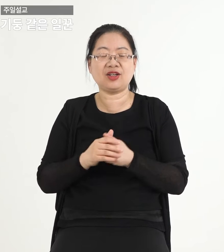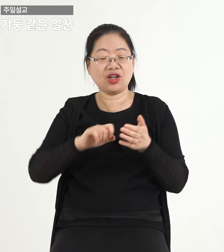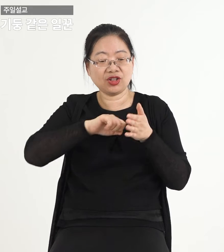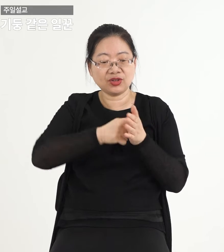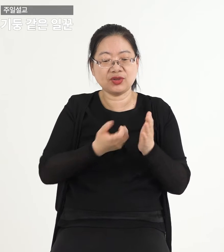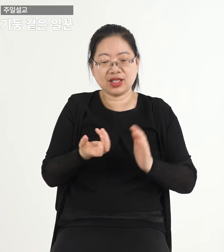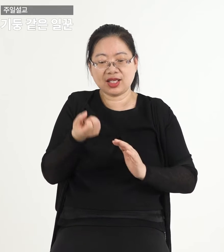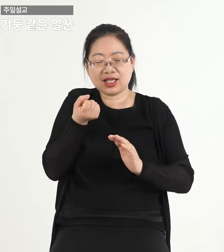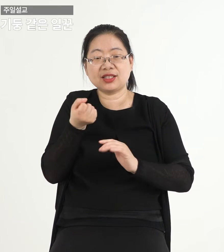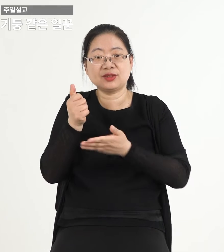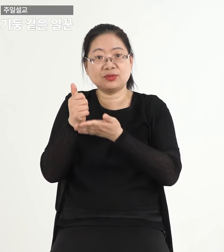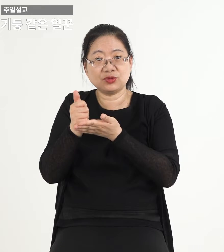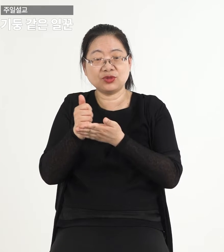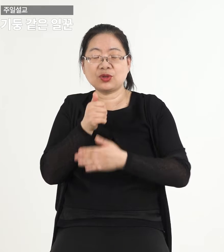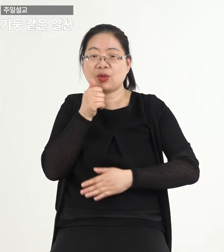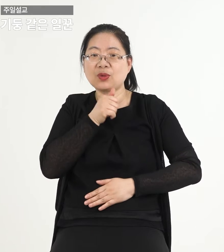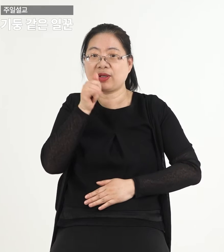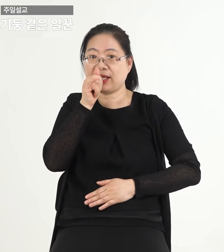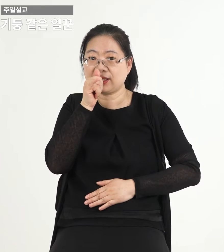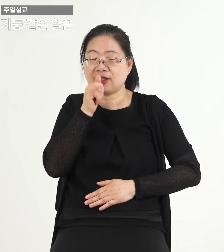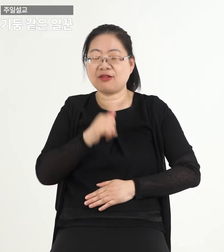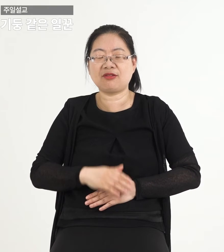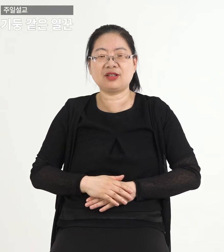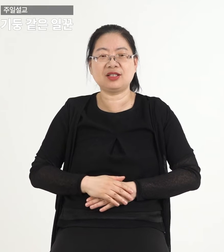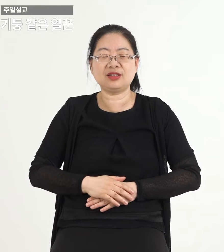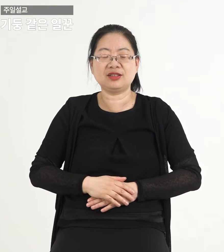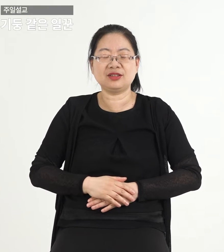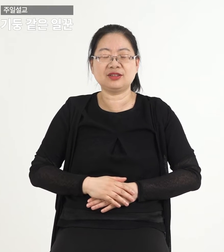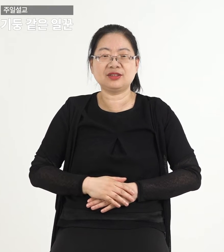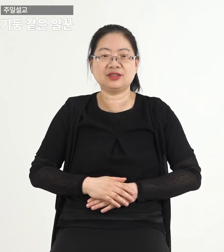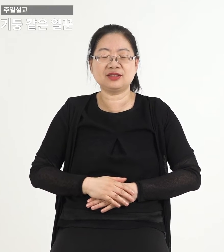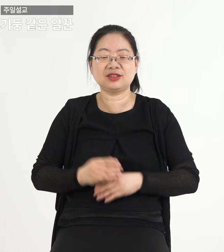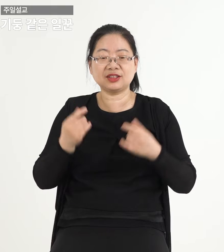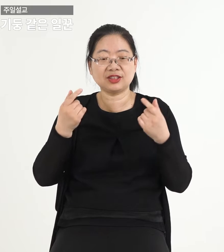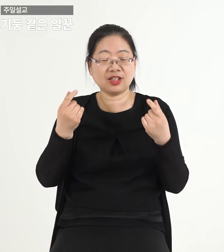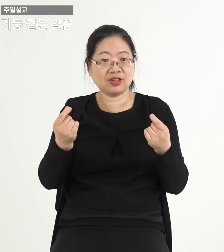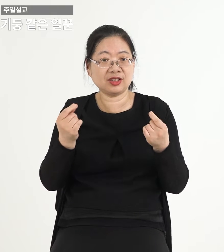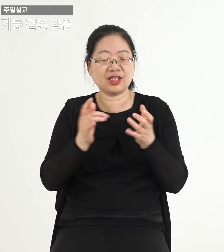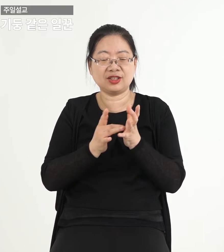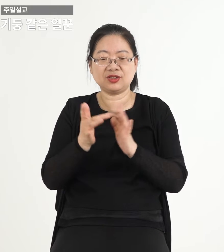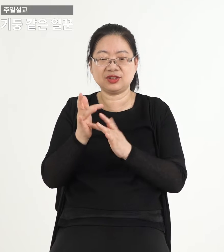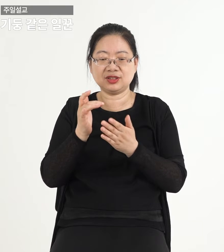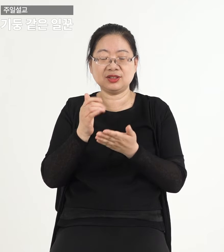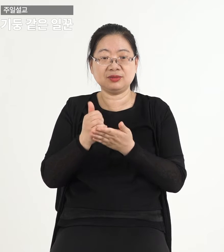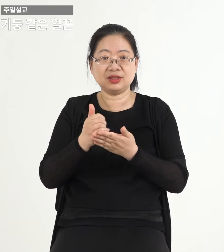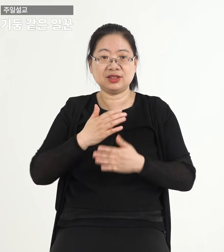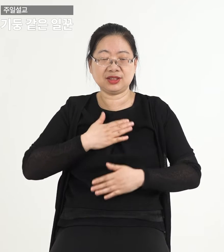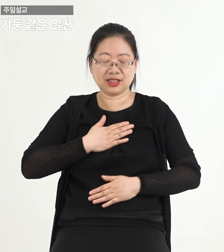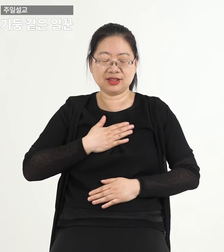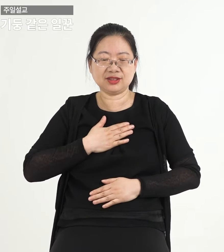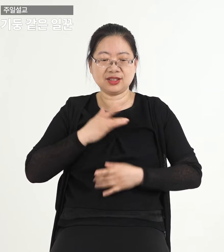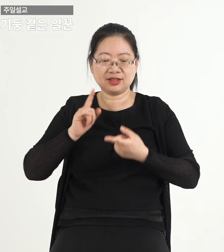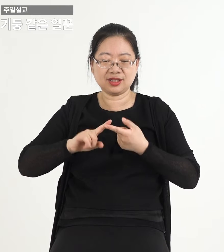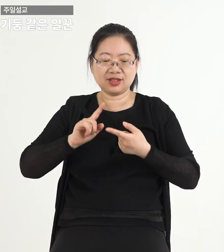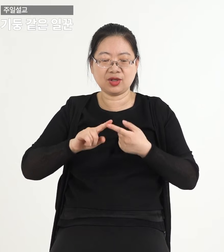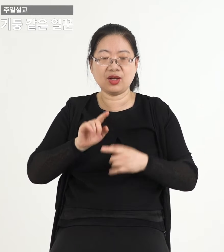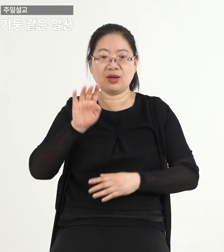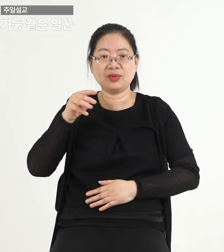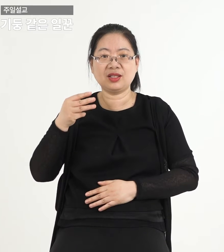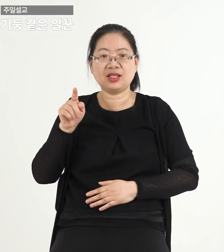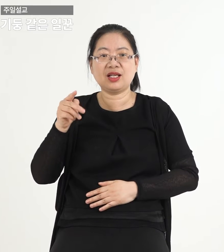열쇠를 가진 분으로 소개를 해요. 자, 이렇게 예수님이 자신을 빌라델비아